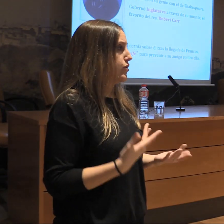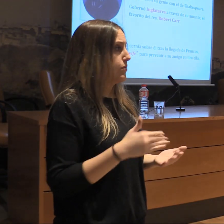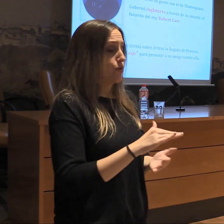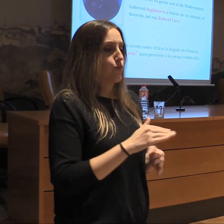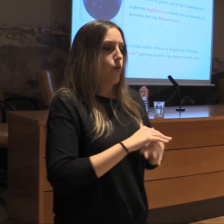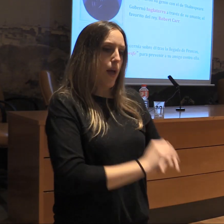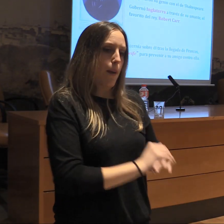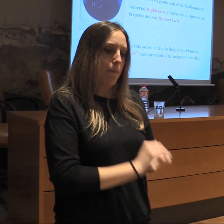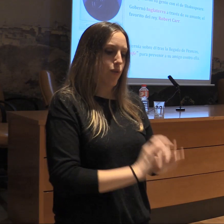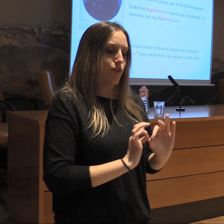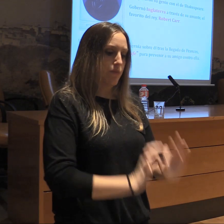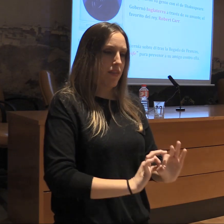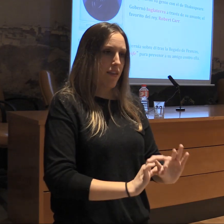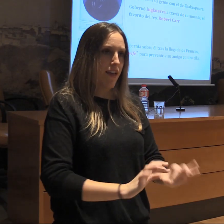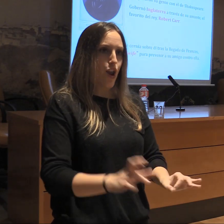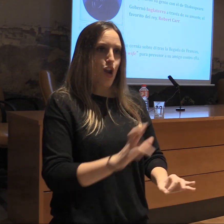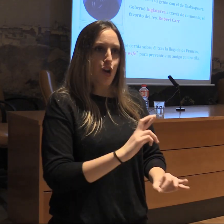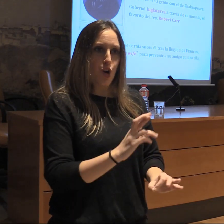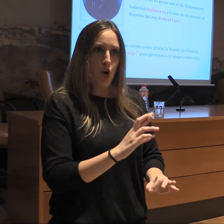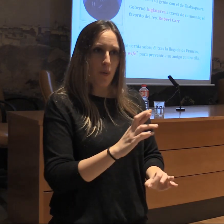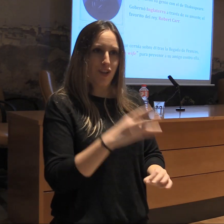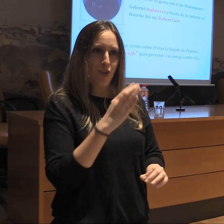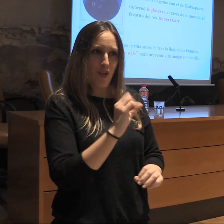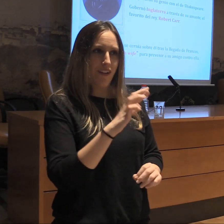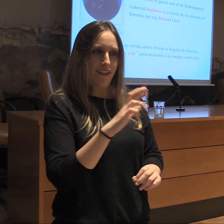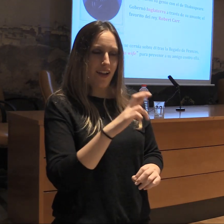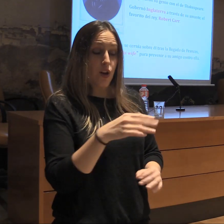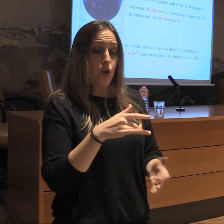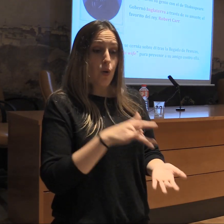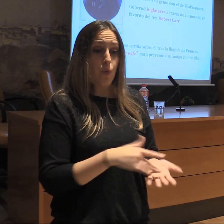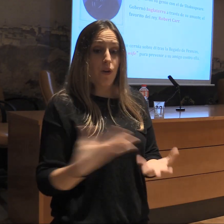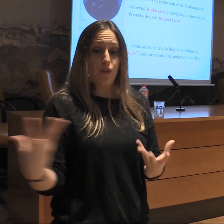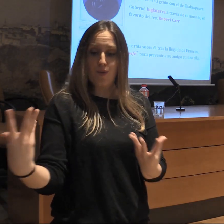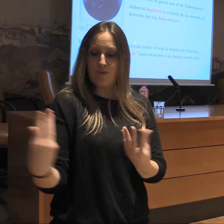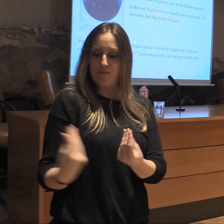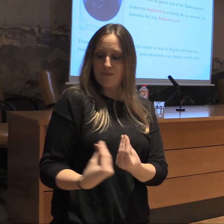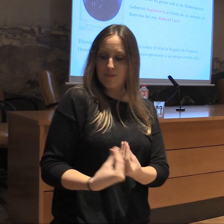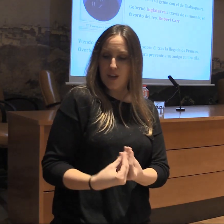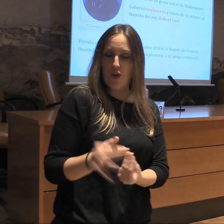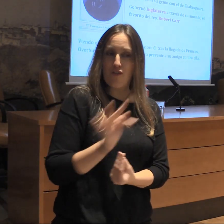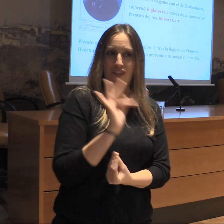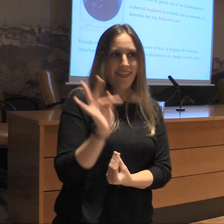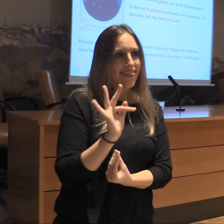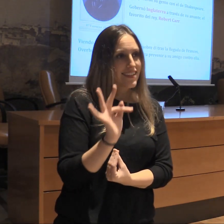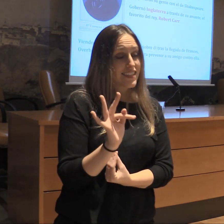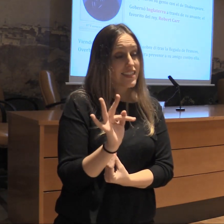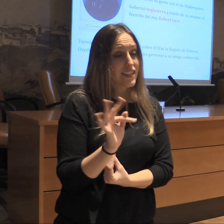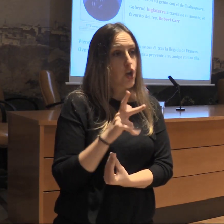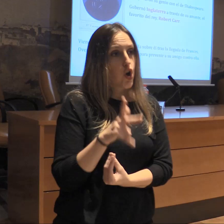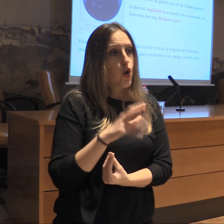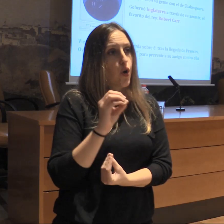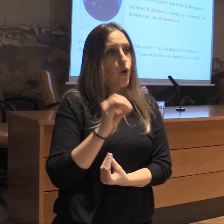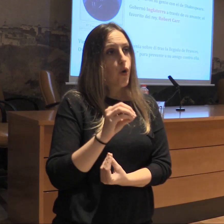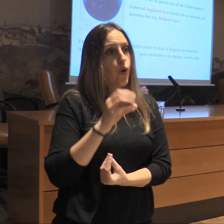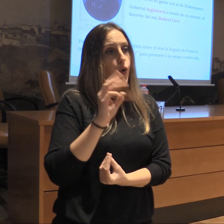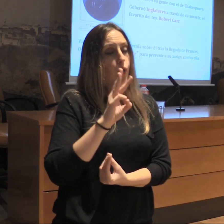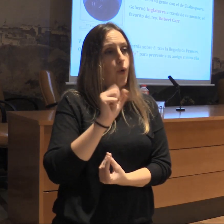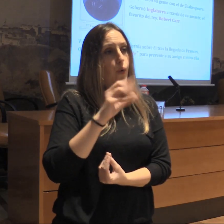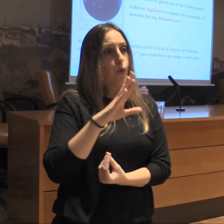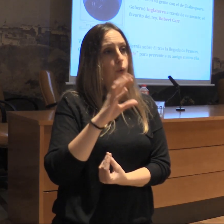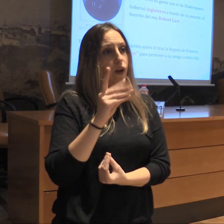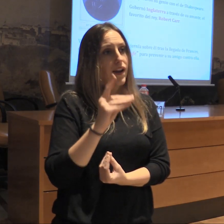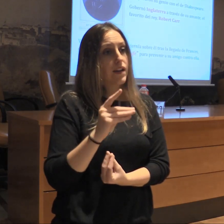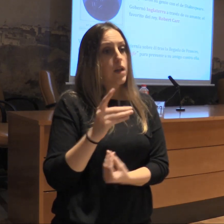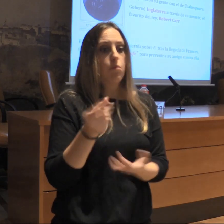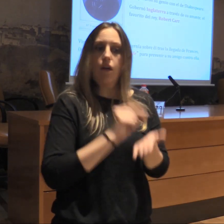amigo especial, Roberto Carr, cuando se le aproximó Frances Howard, escribió un panfleto, His